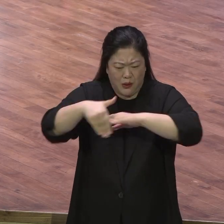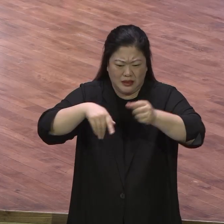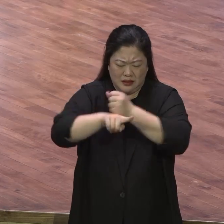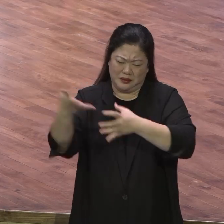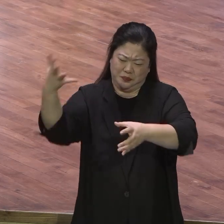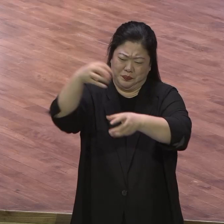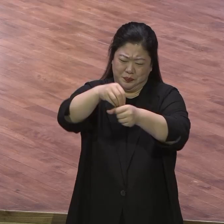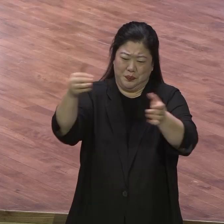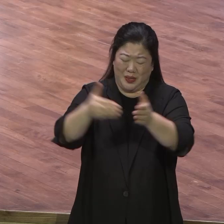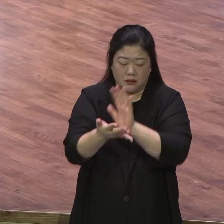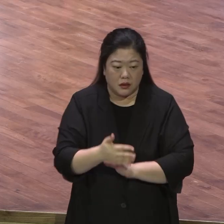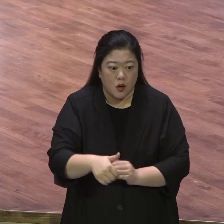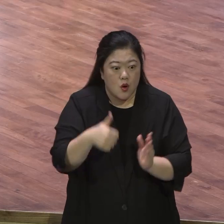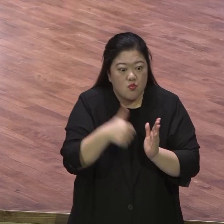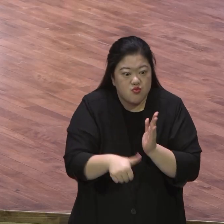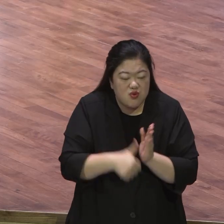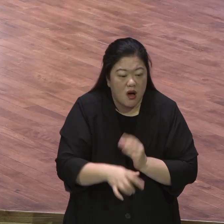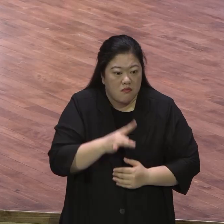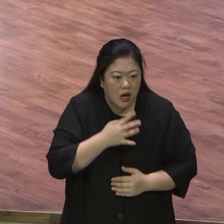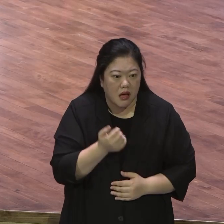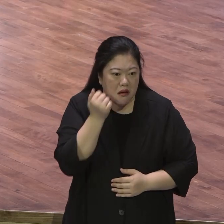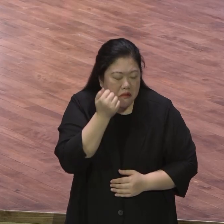은약신앙이더라. 은약괴 신앙.